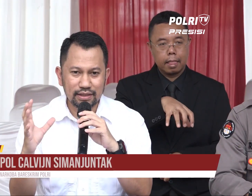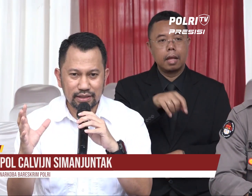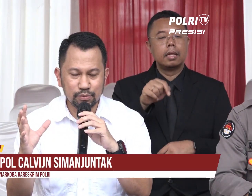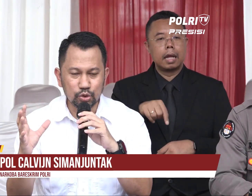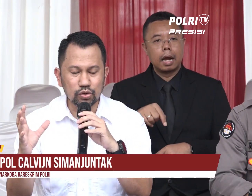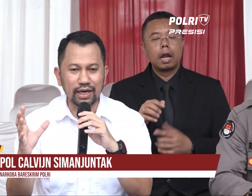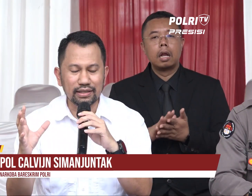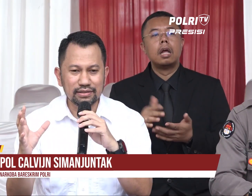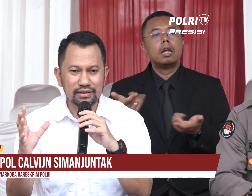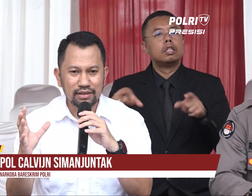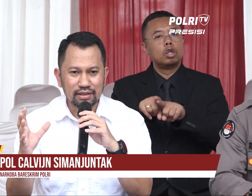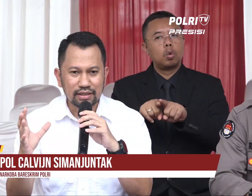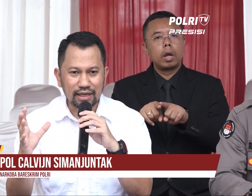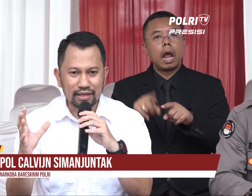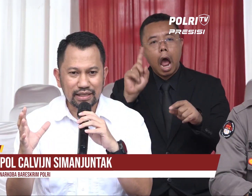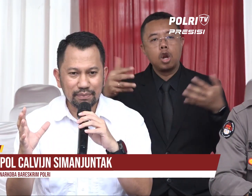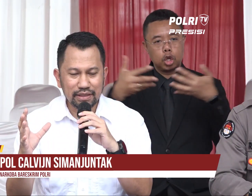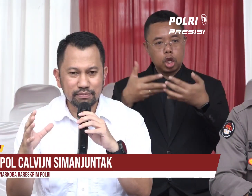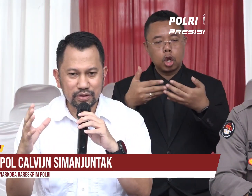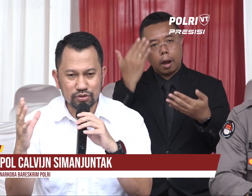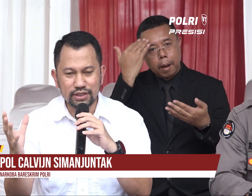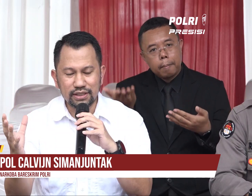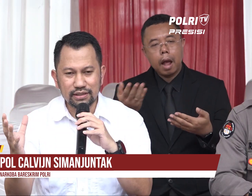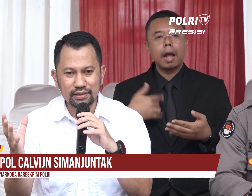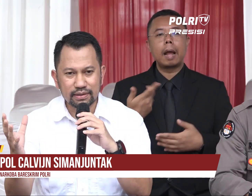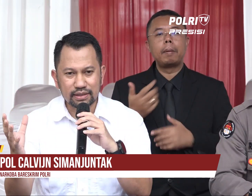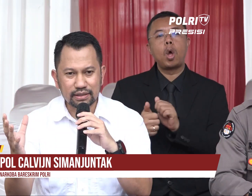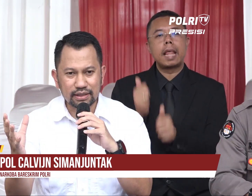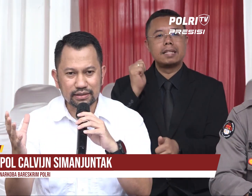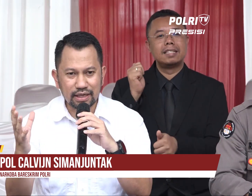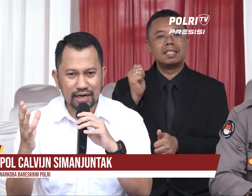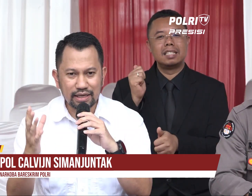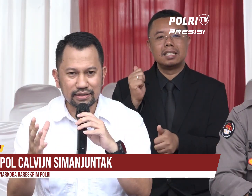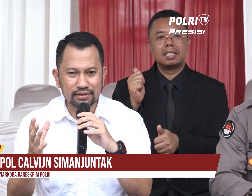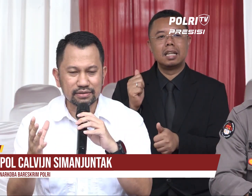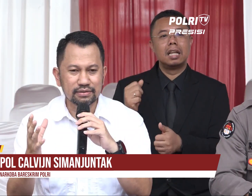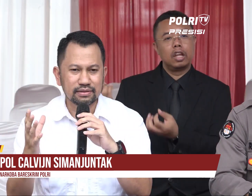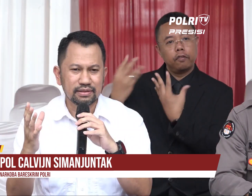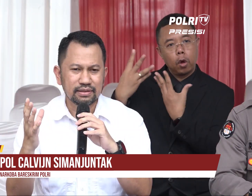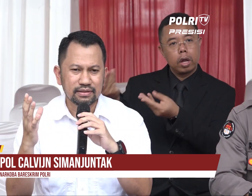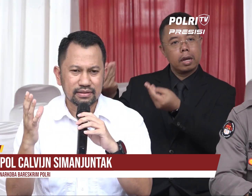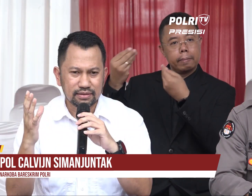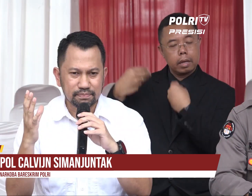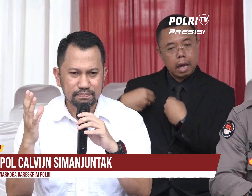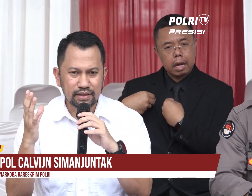Persesuaian ini dibutuhkan karena kami ingin menguji keterangan